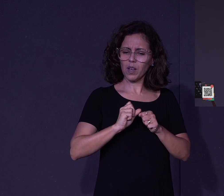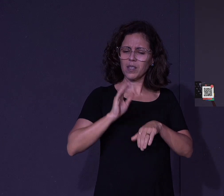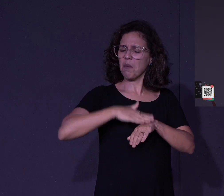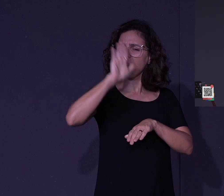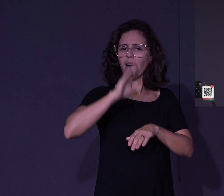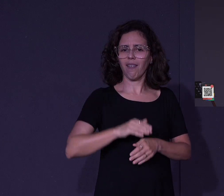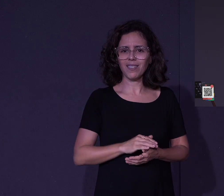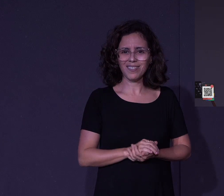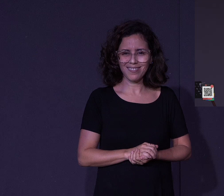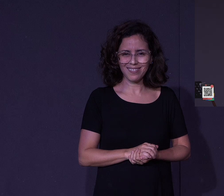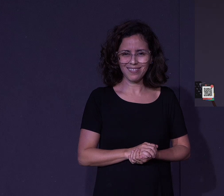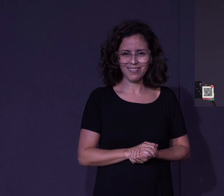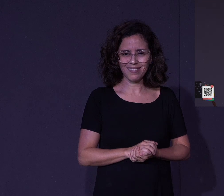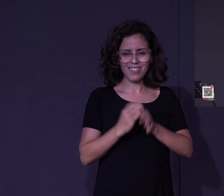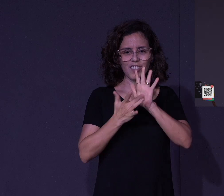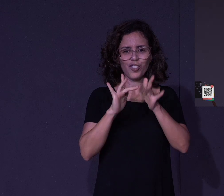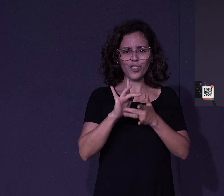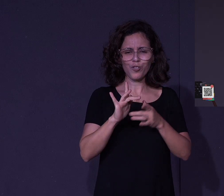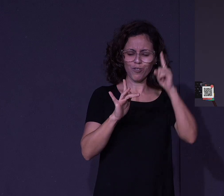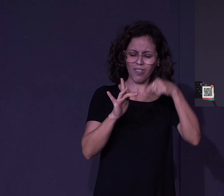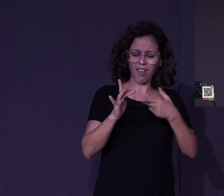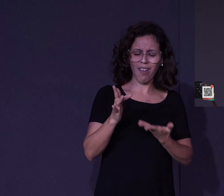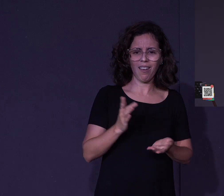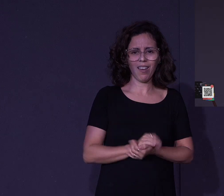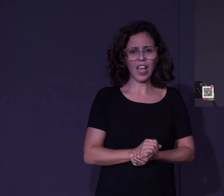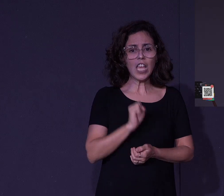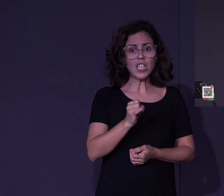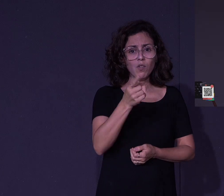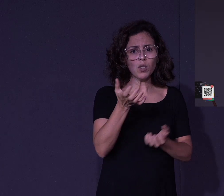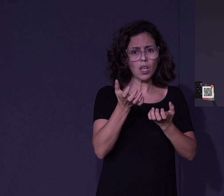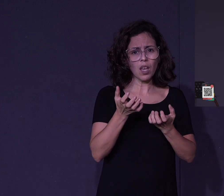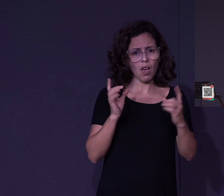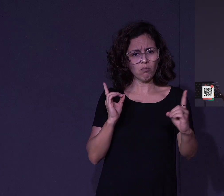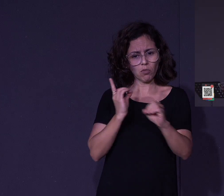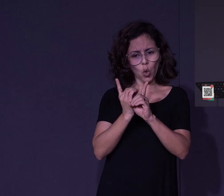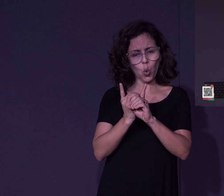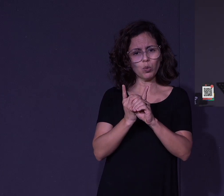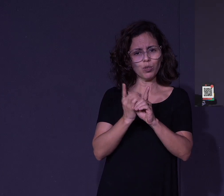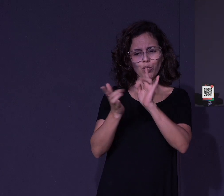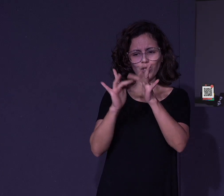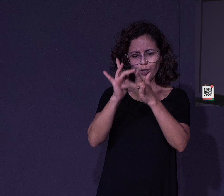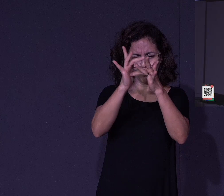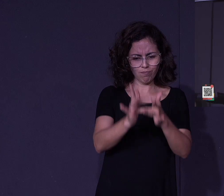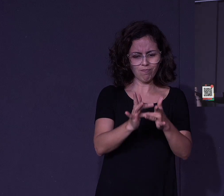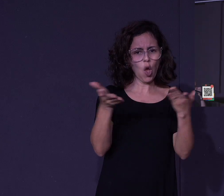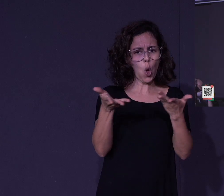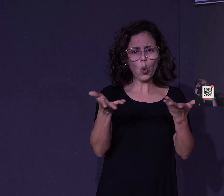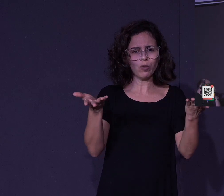Ele é Jesus, e você precisa ter um encontro com Ele. Ele está aqui hoje, o